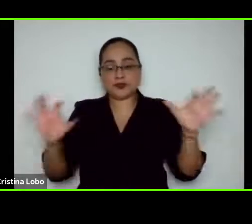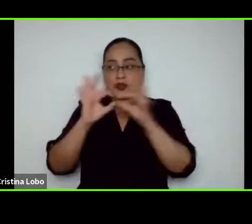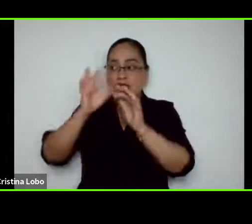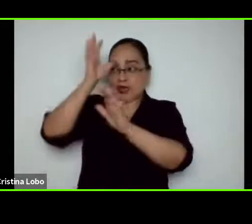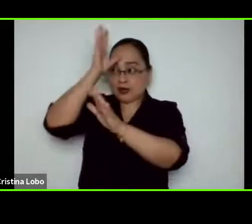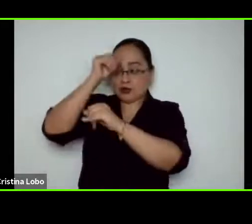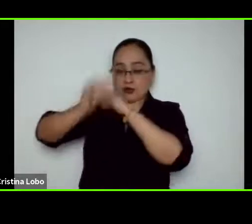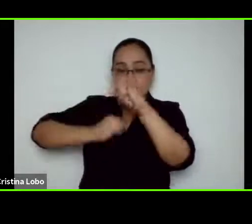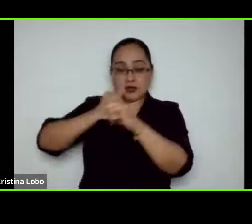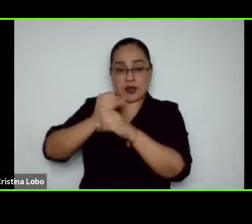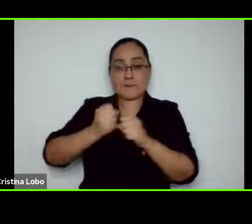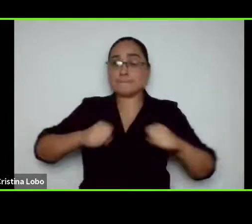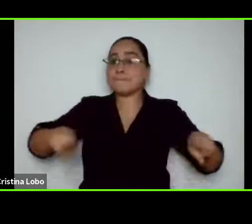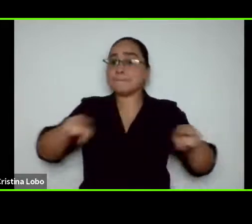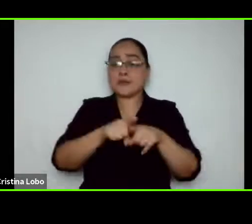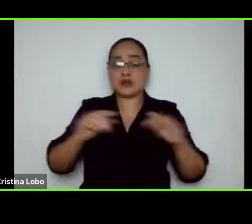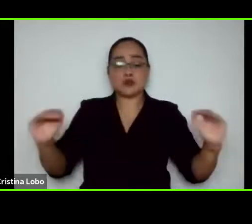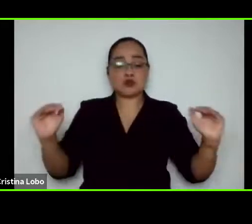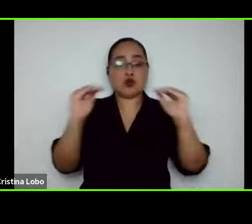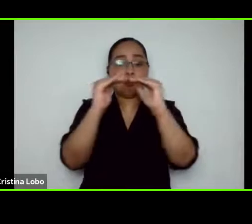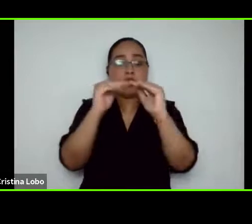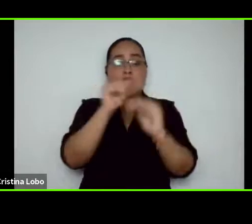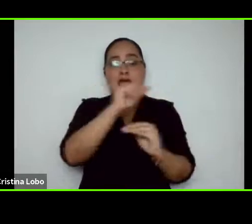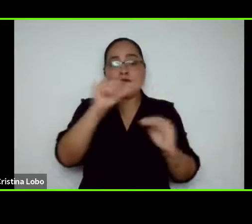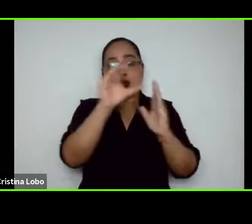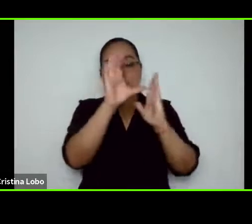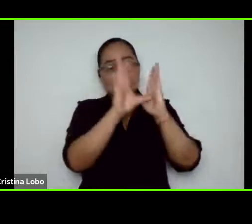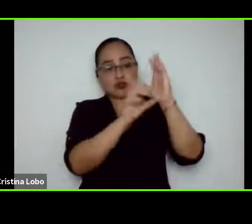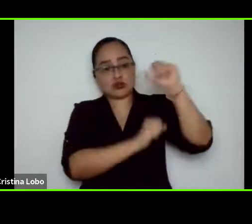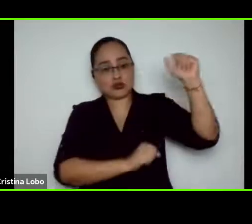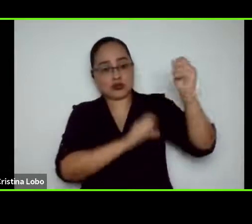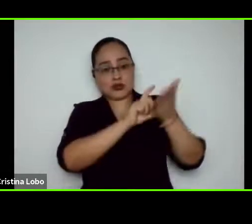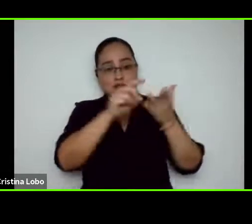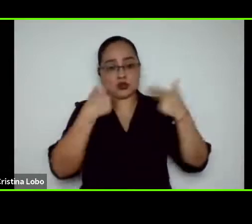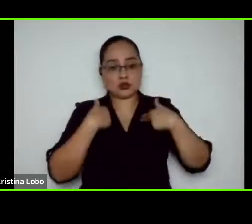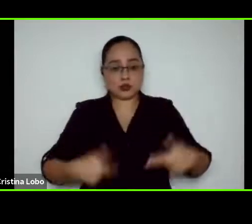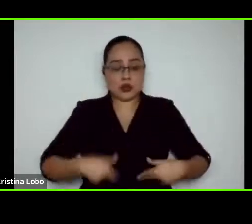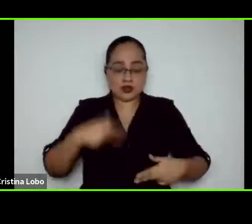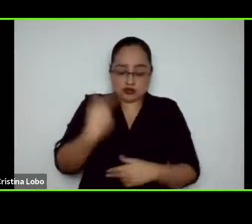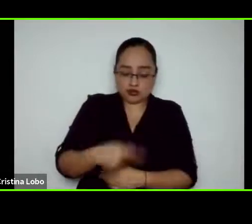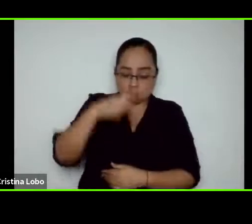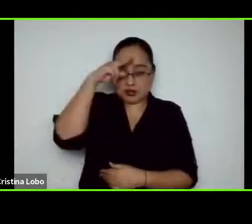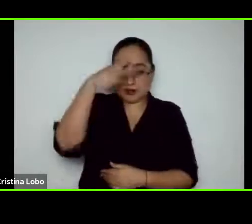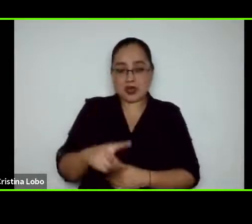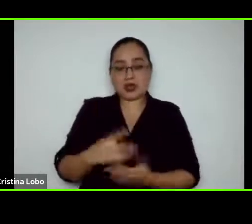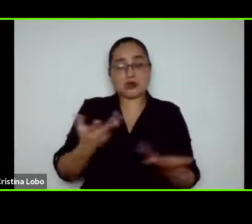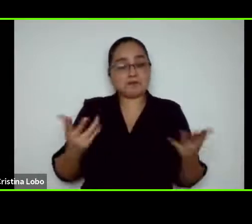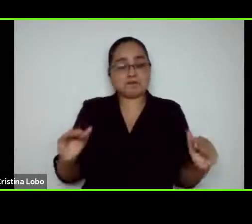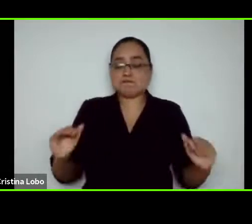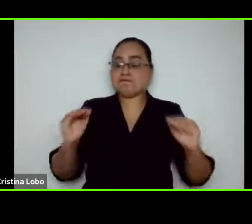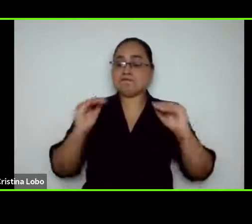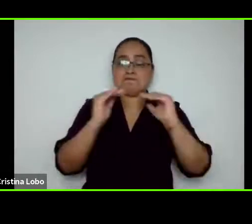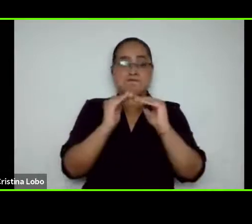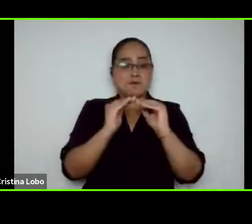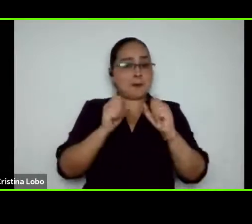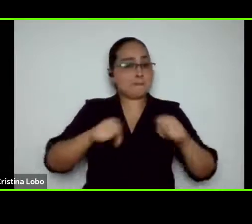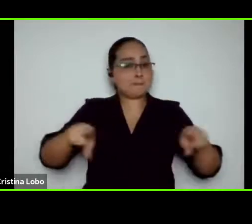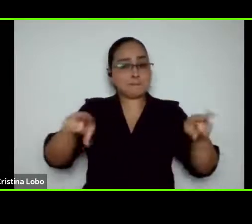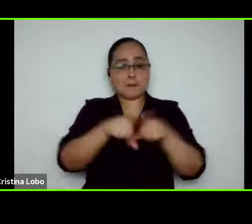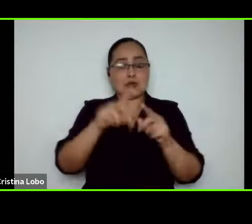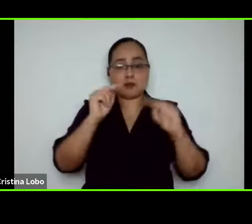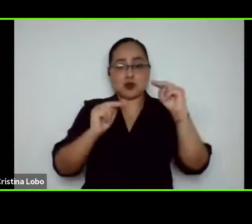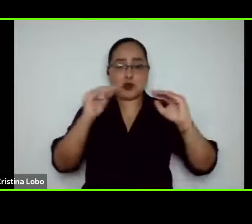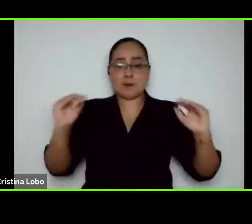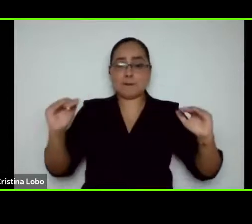internacionales tienen la misma jerarquía constitucional que los derechos humanos previstos en la Constitución mexicana, con la salvedad